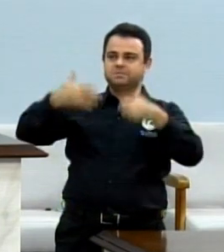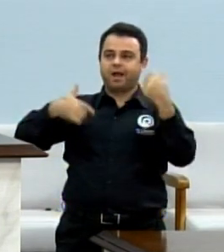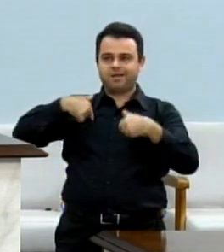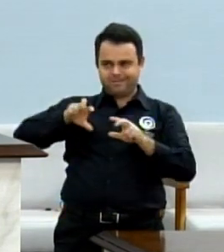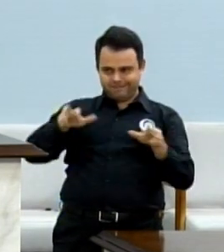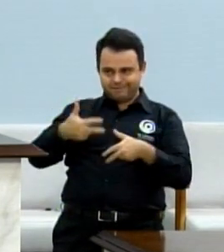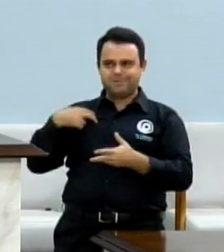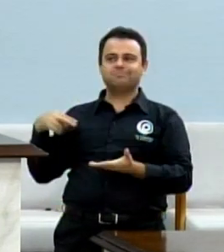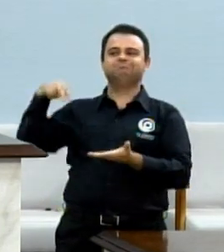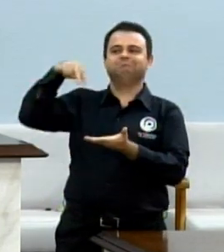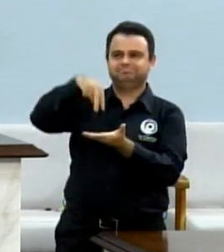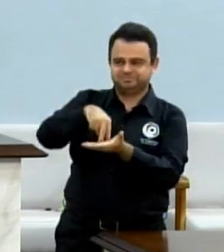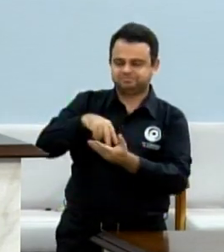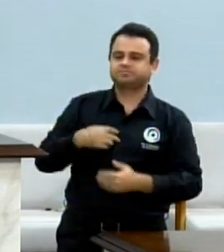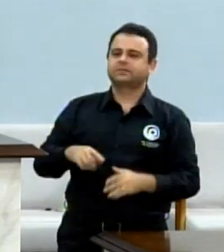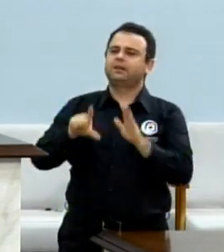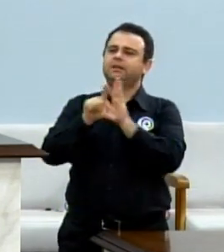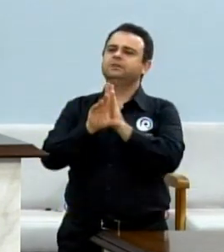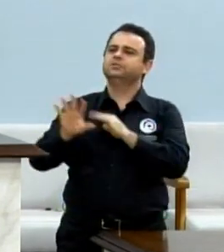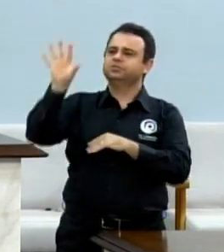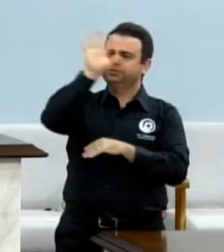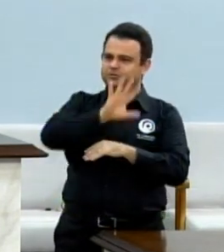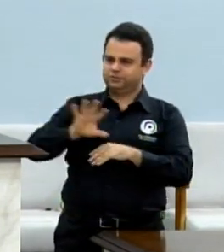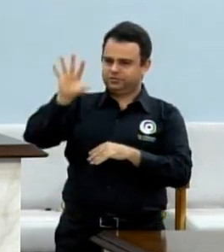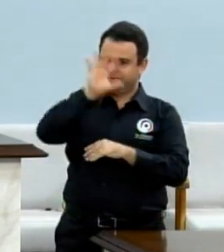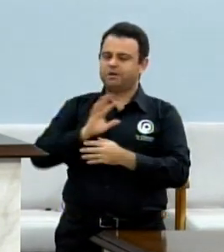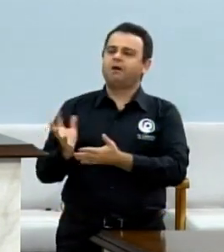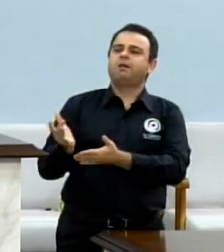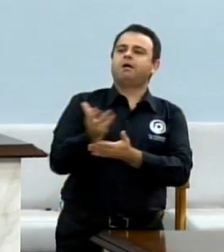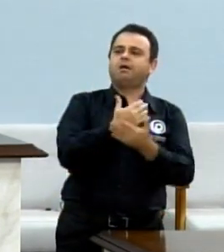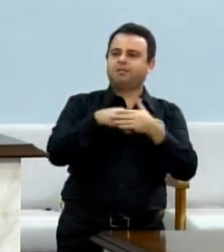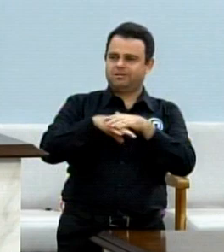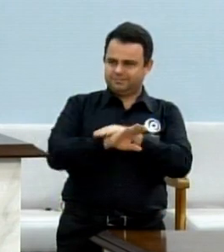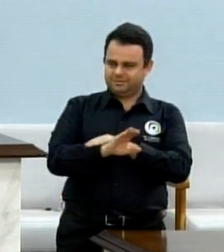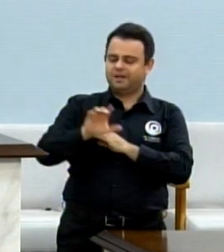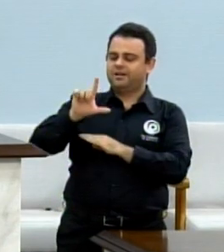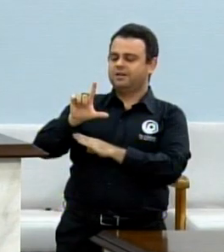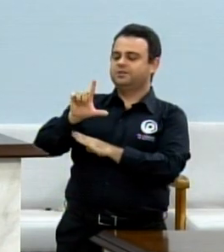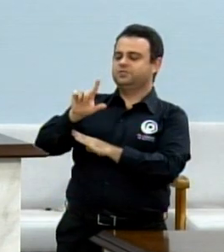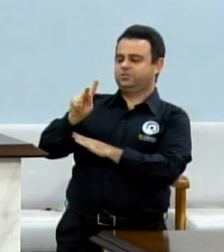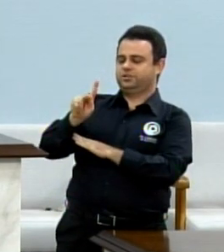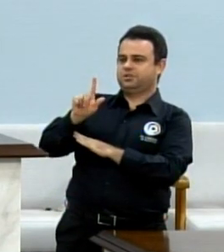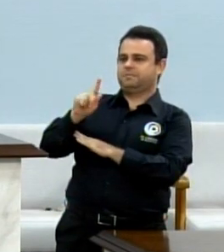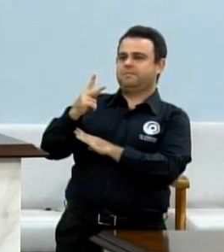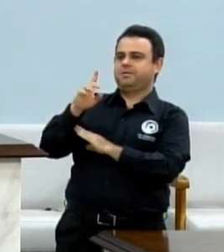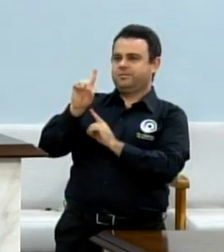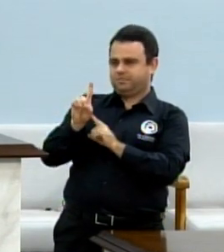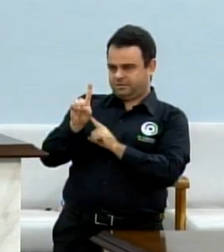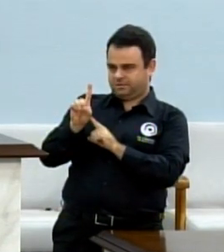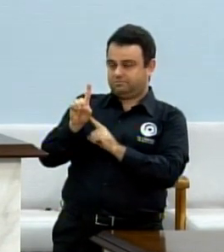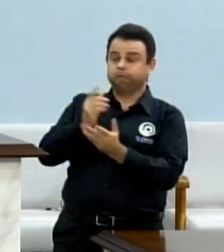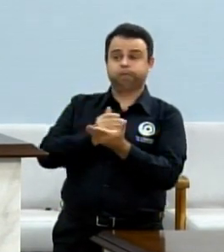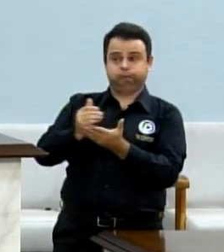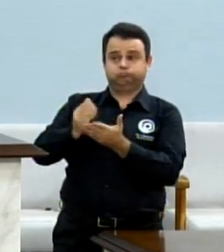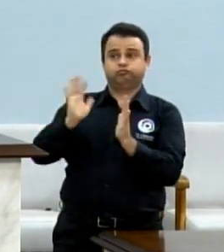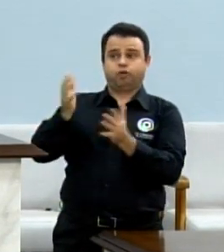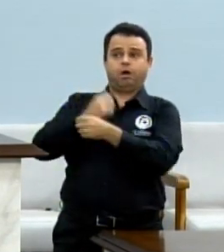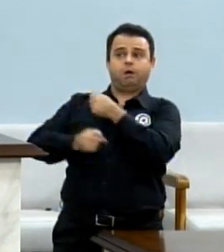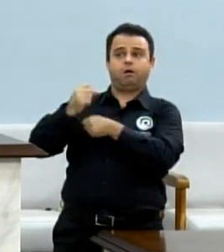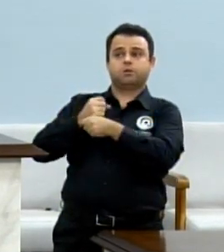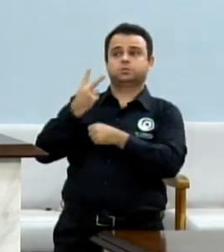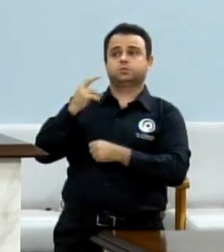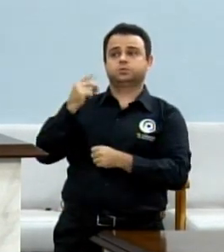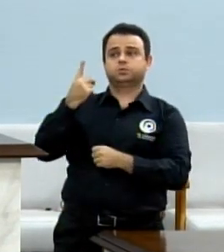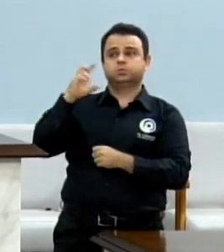Preto. A Lei Geral de Proteção de Dados é uma legislação muito enfática que pode e vai, a partir, na verdade, desde 2018, né,